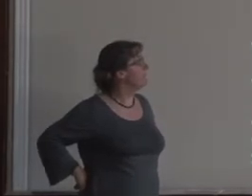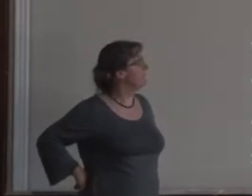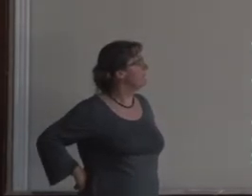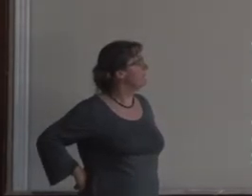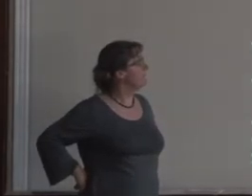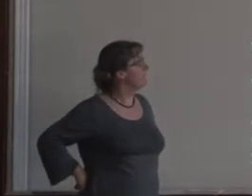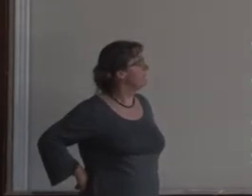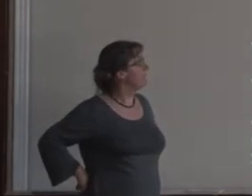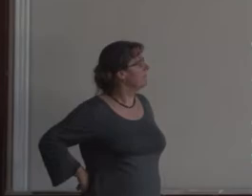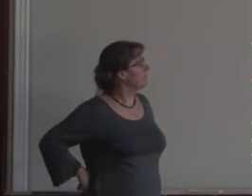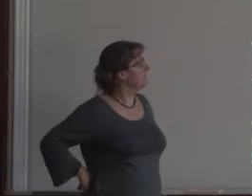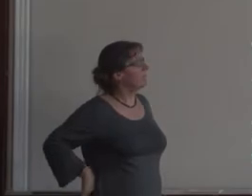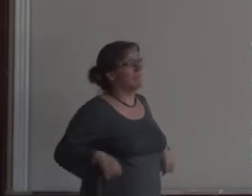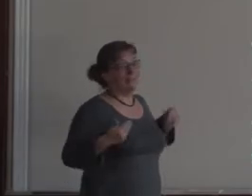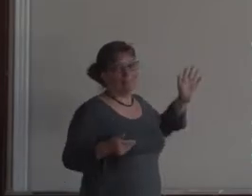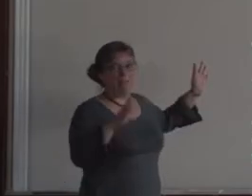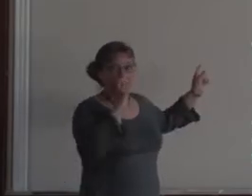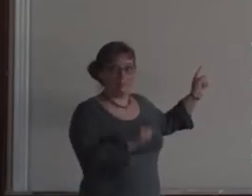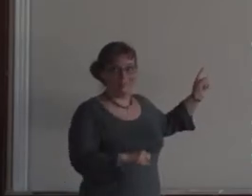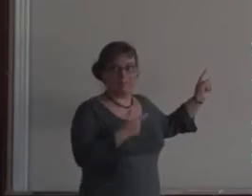Donc là, paf, il m'a trouvé